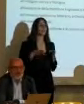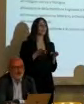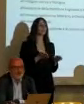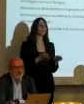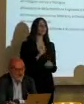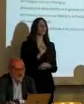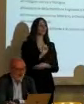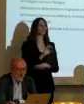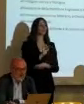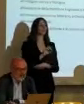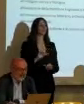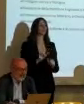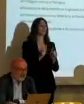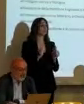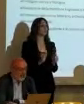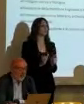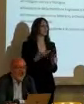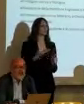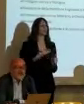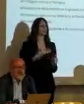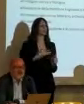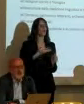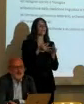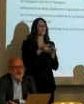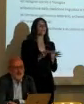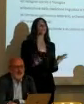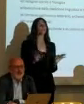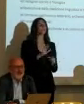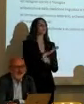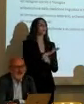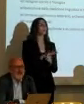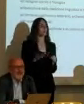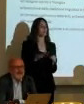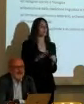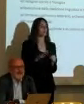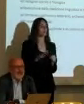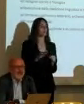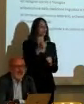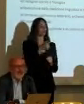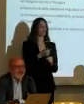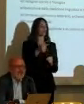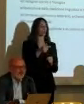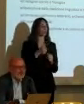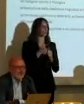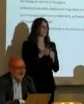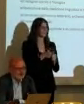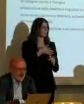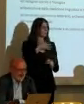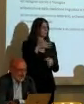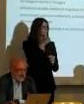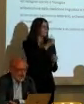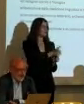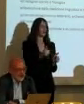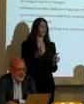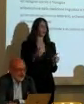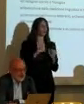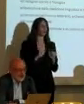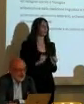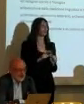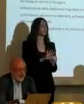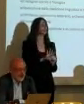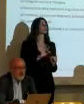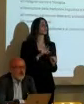totale disponibilità dei tutor, e quindi questo vi aiuta a scegliere con consapevolezza le cose che più vi